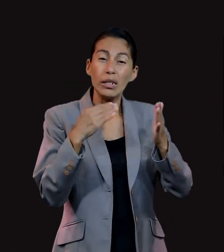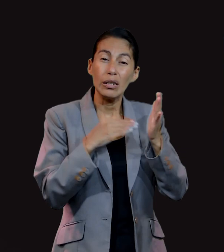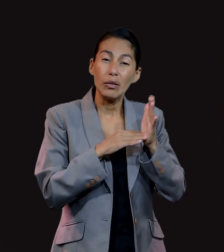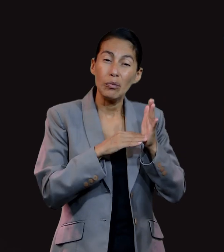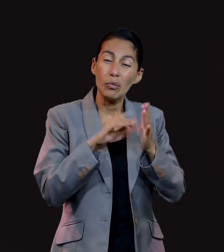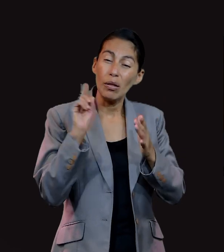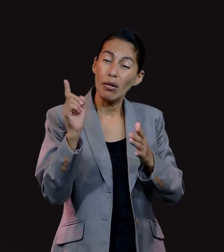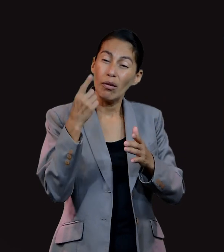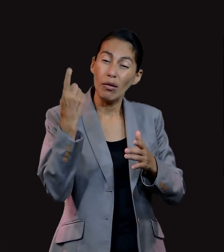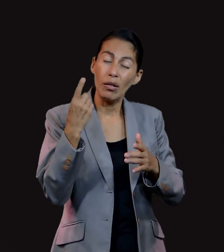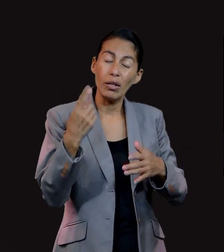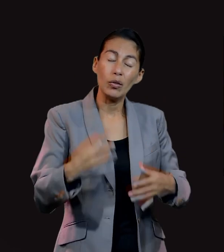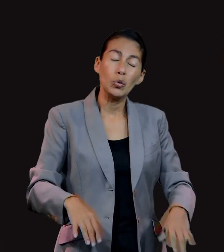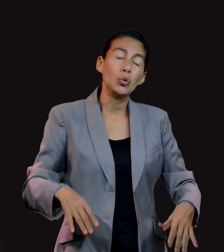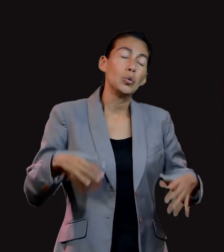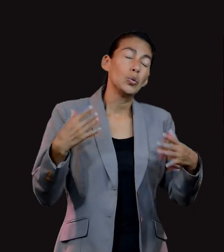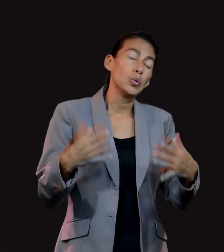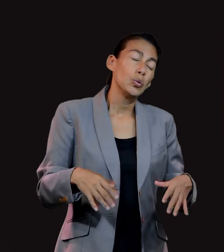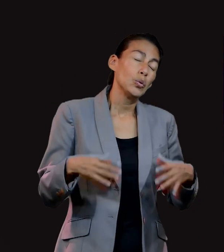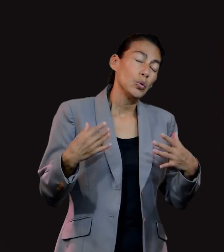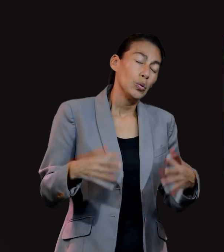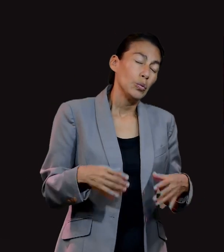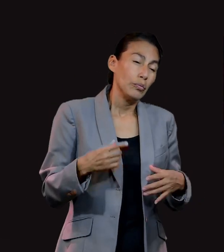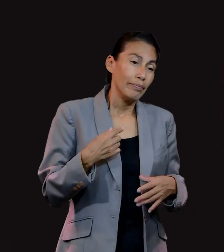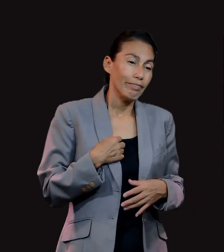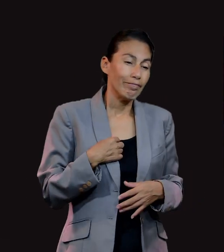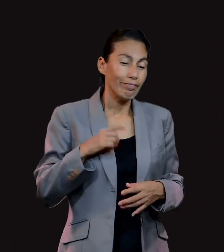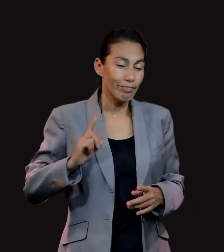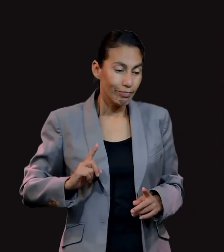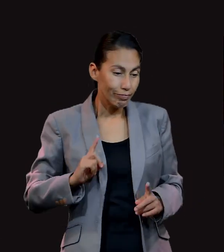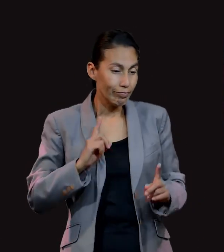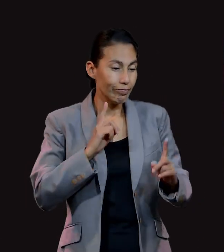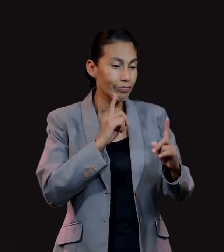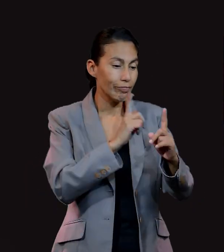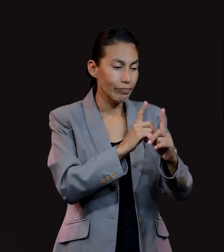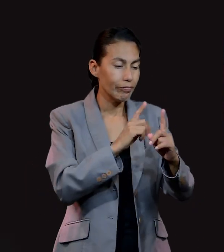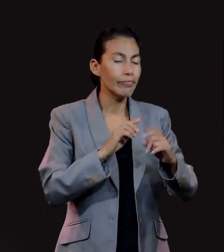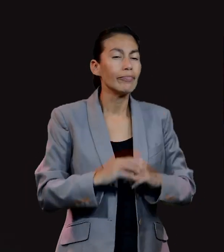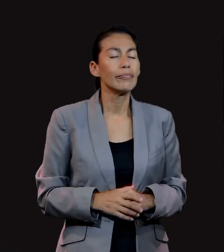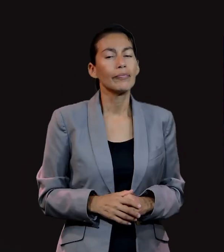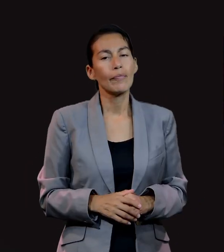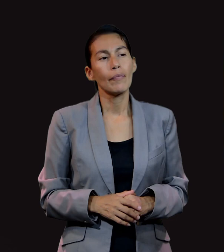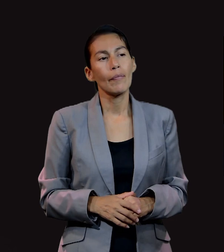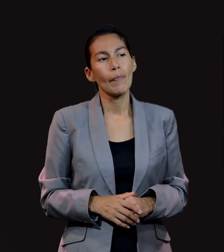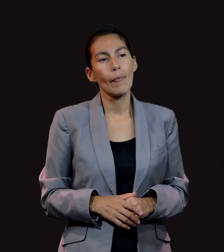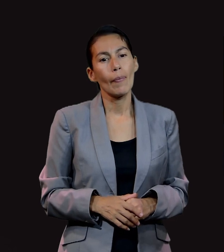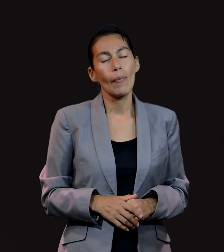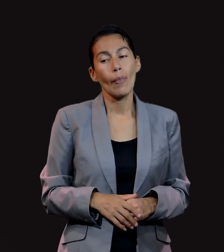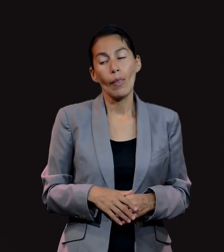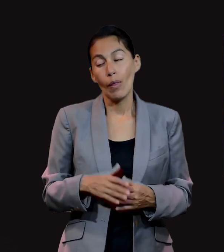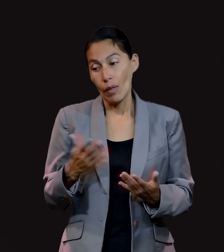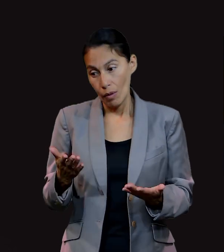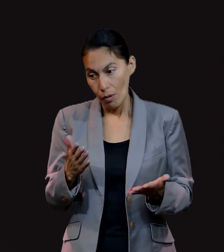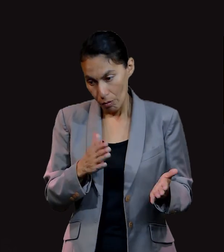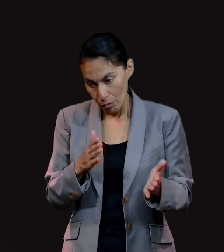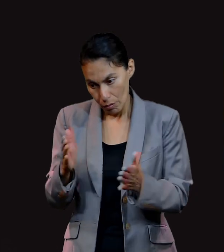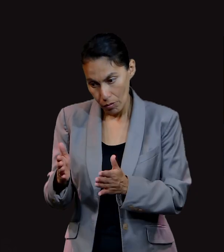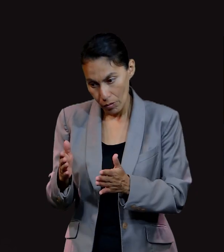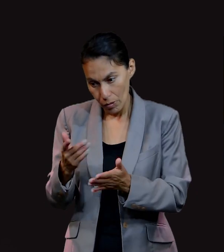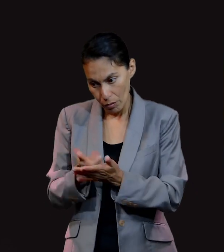un cobro el cobro del hospital el hospital Fairfax sí y decía ahí que me presentara y cuando fui